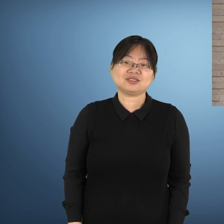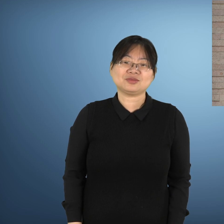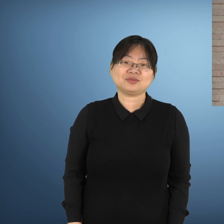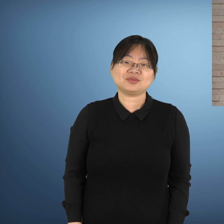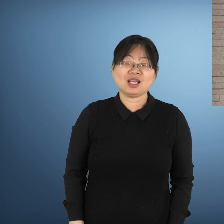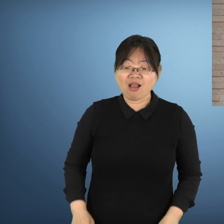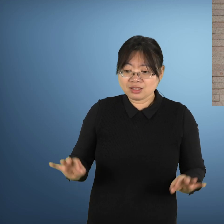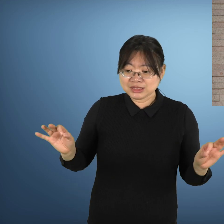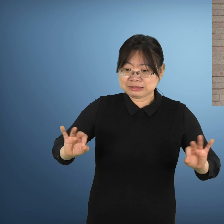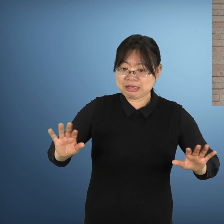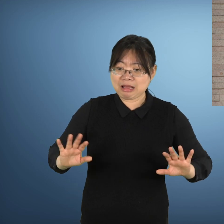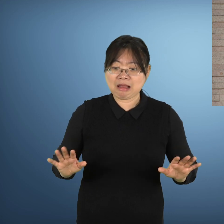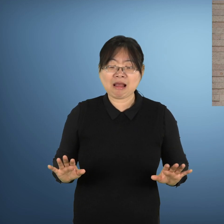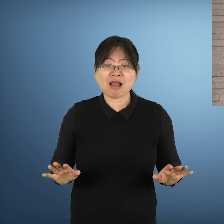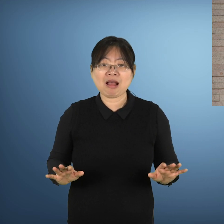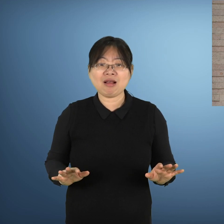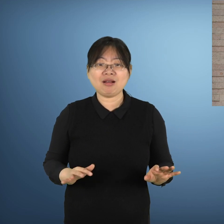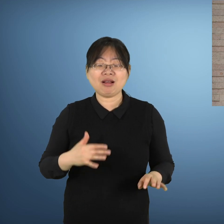금방